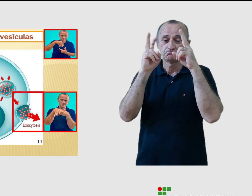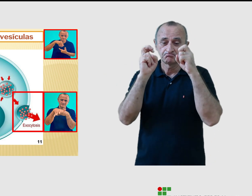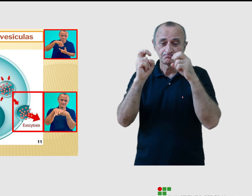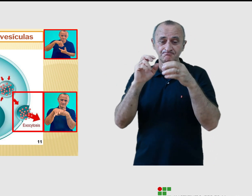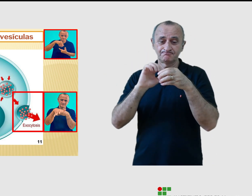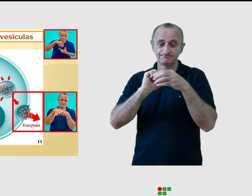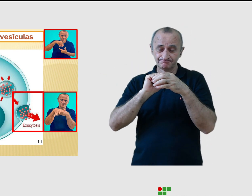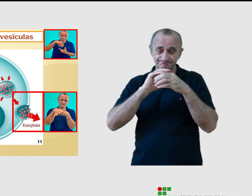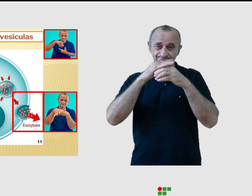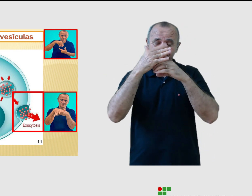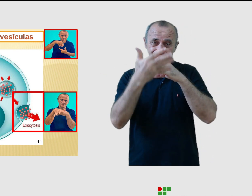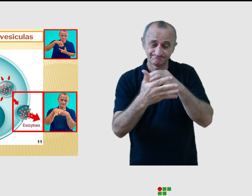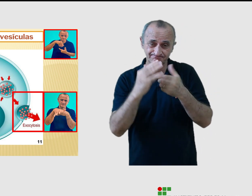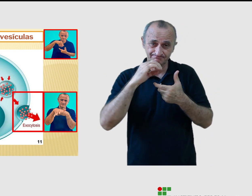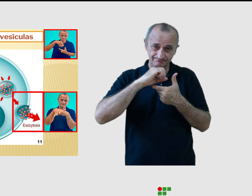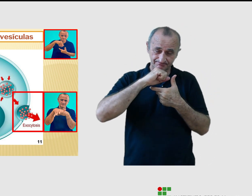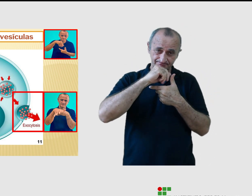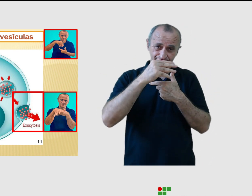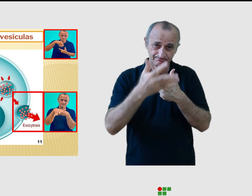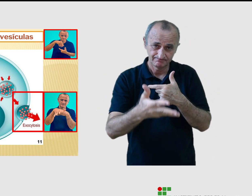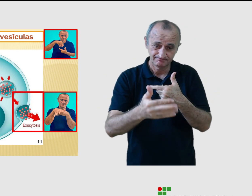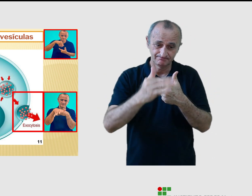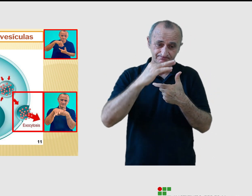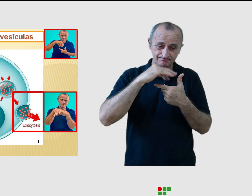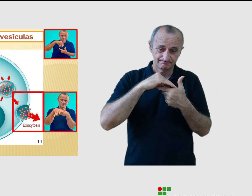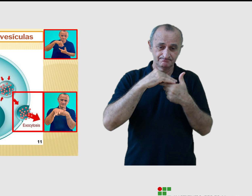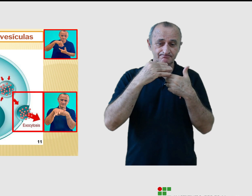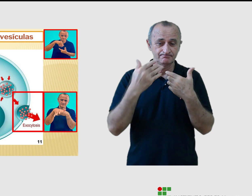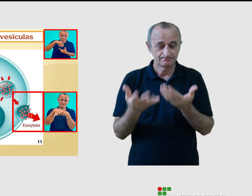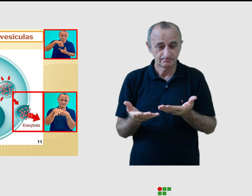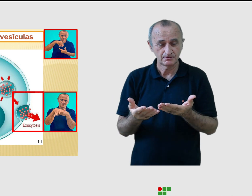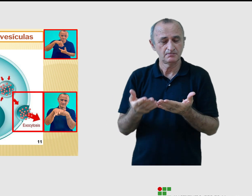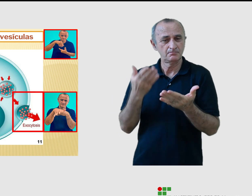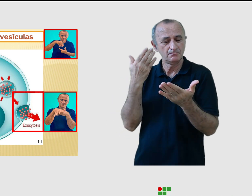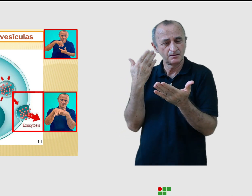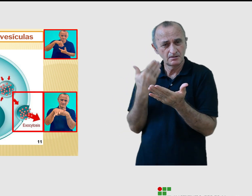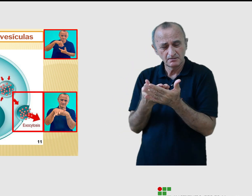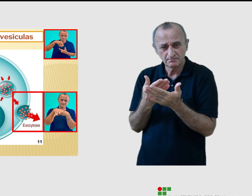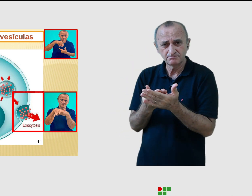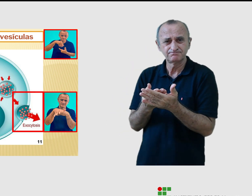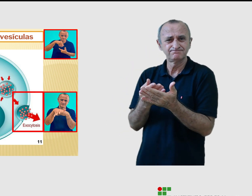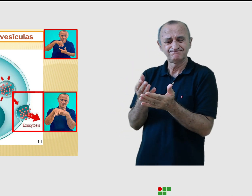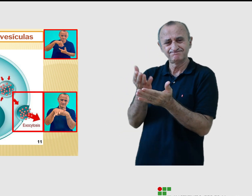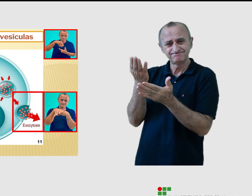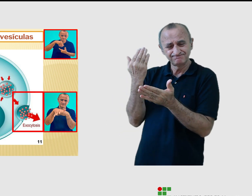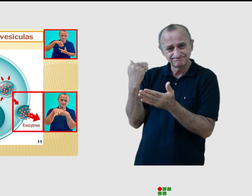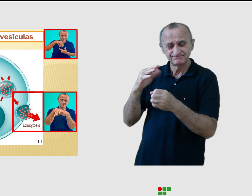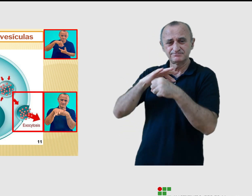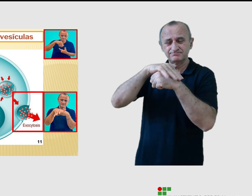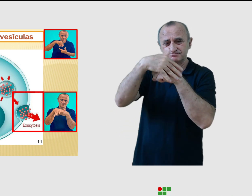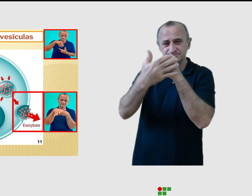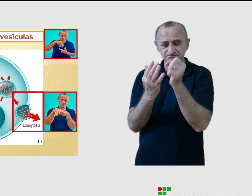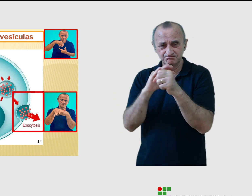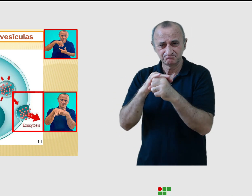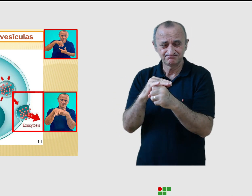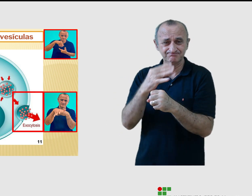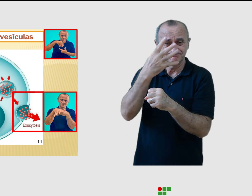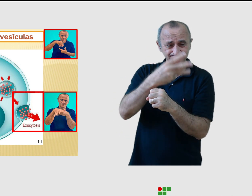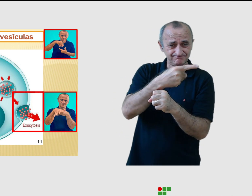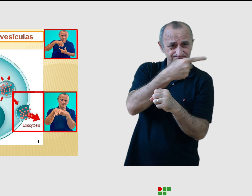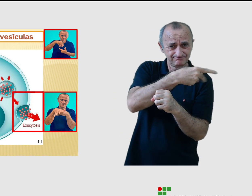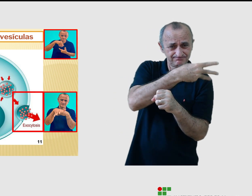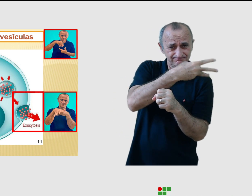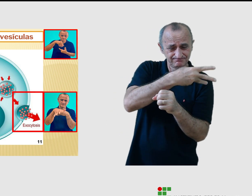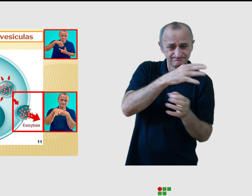Veja aqui, transporte por meio de vesículas. Nas últimas 4 videoaulas sobre